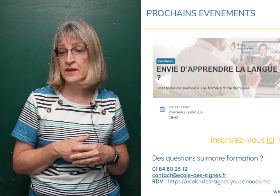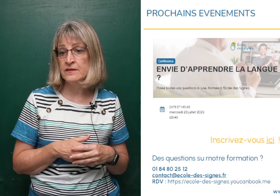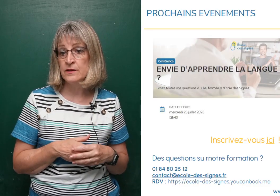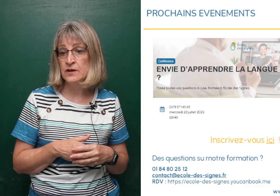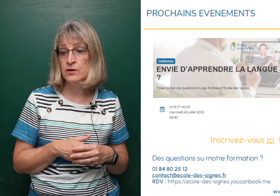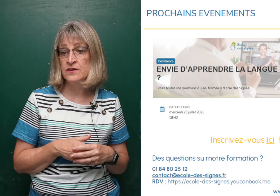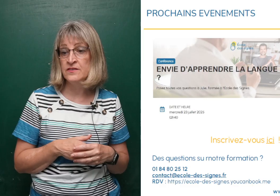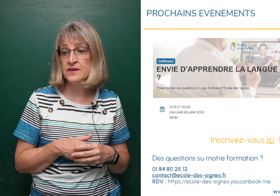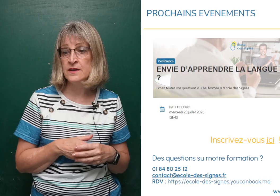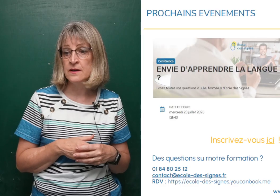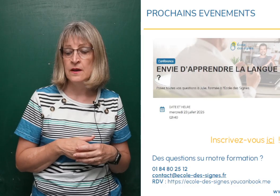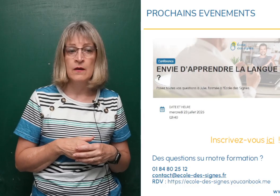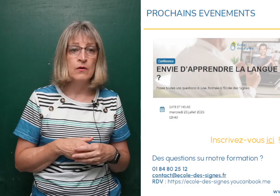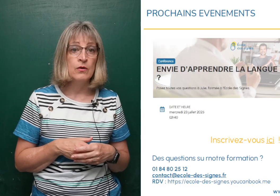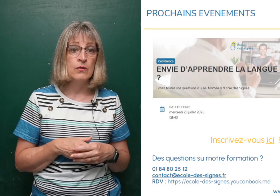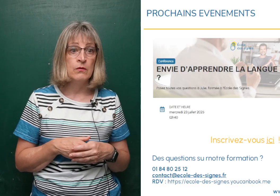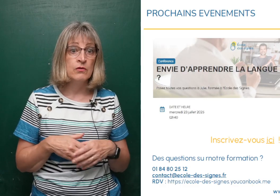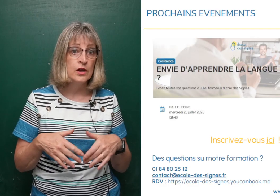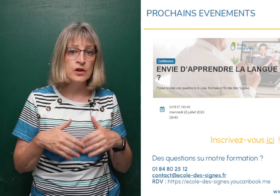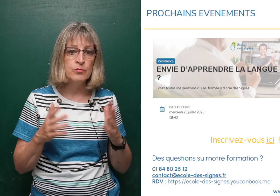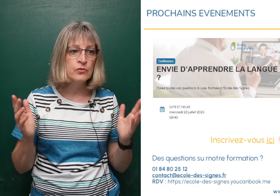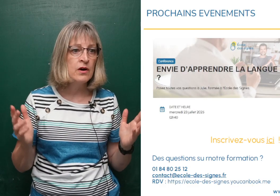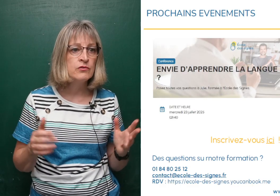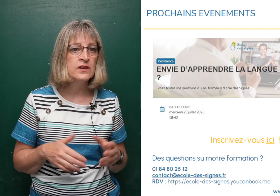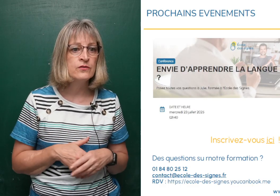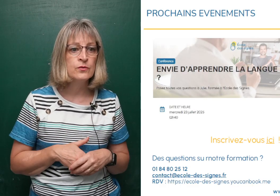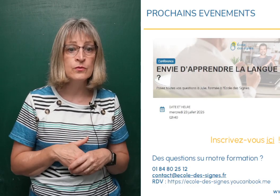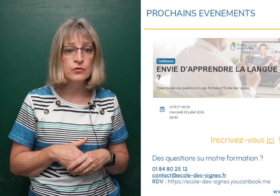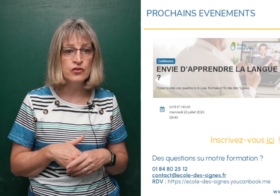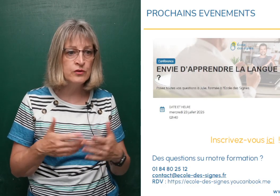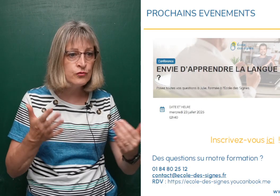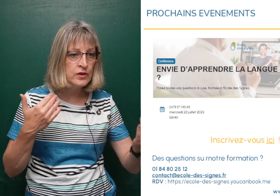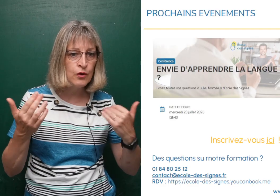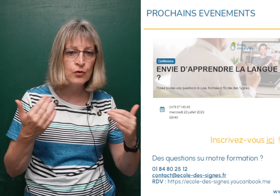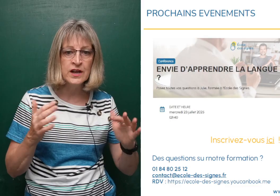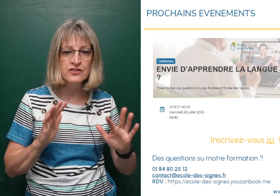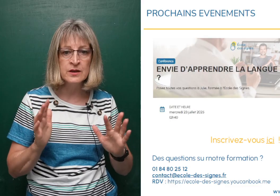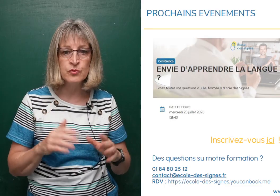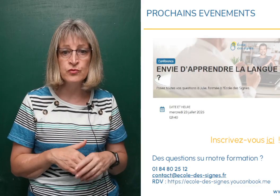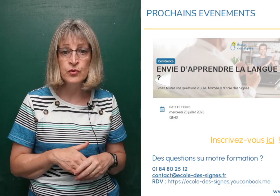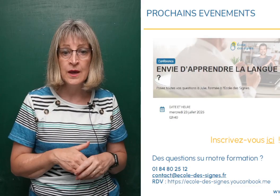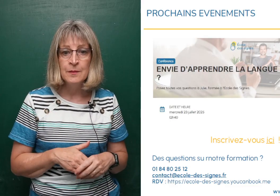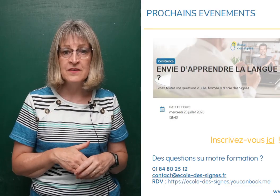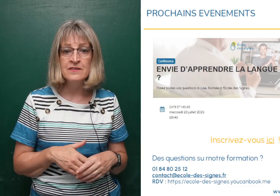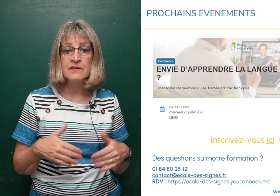contacter l'école des signes. Voilà, ils répondront à vos questions. J'en ai eu tout à l'heure auxquelles j'ai répondu, mais si